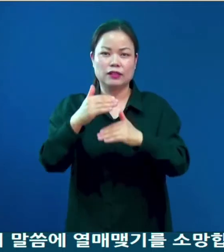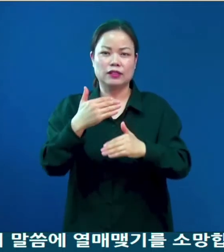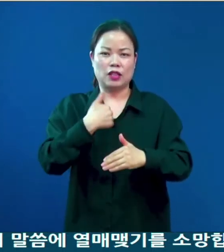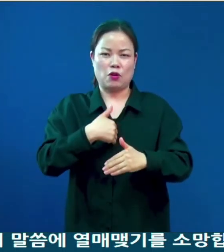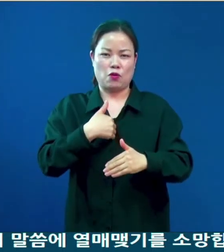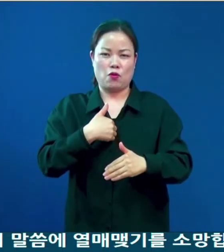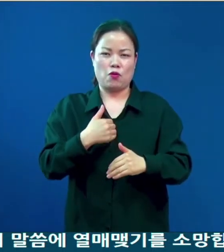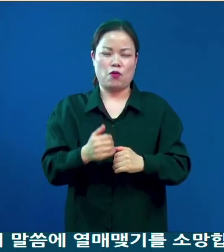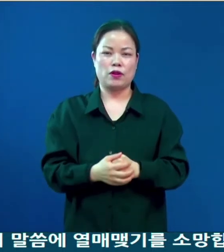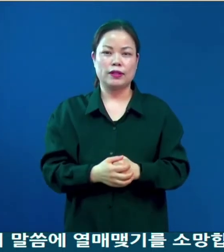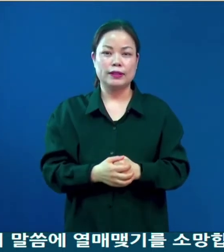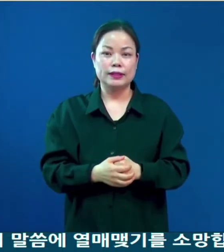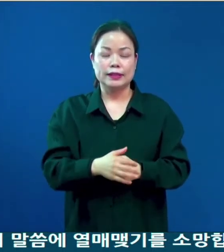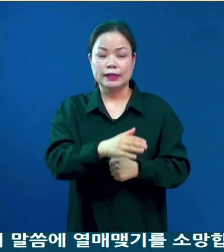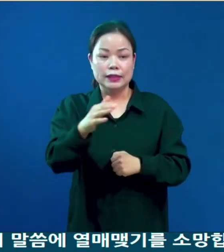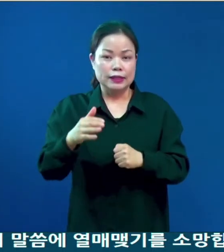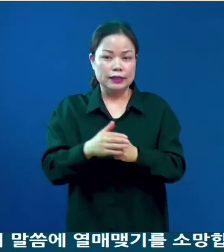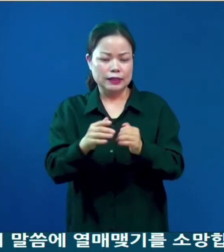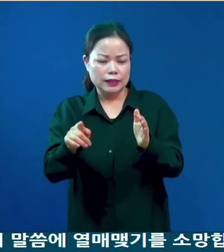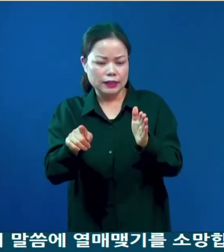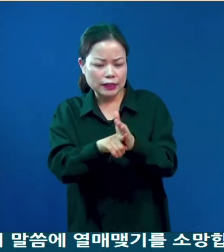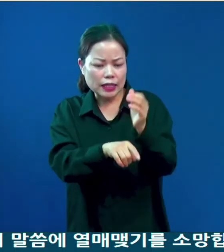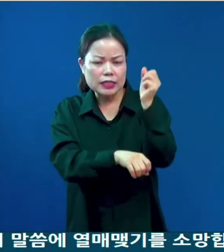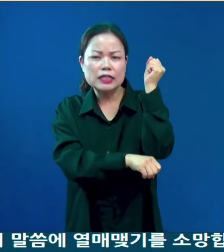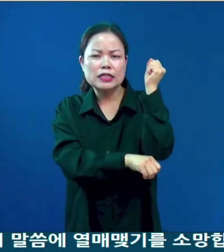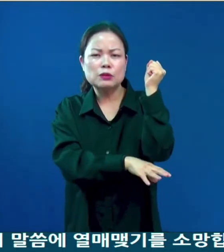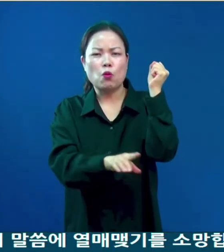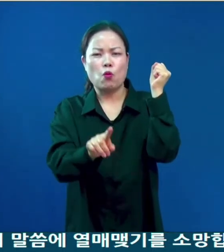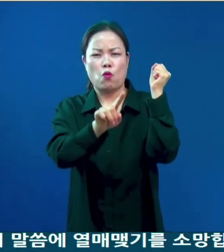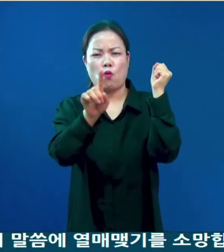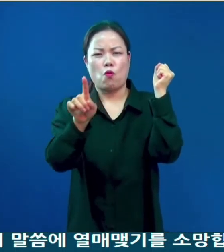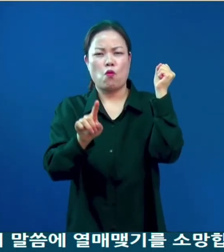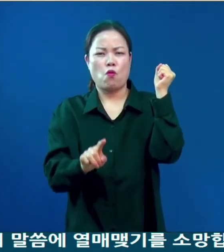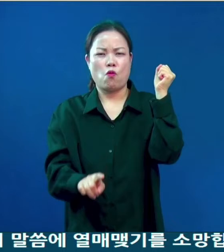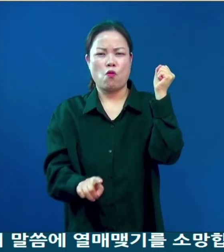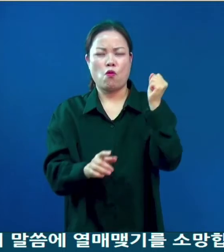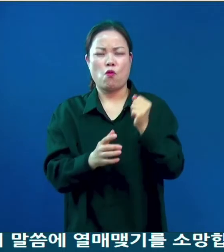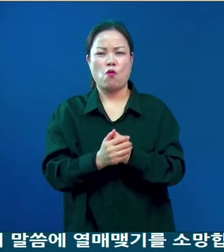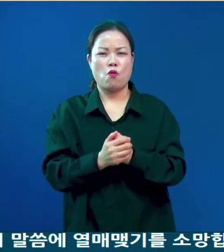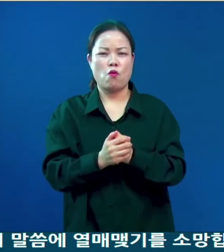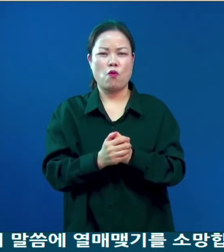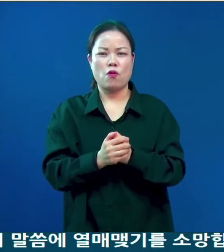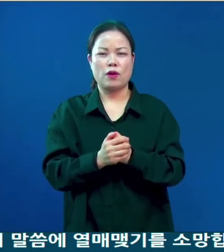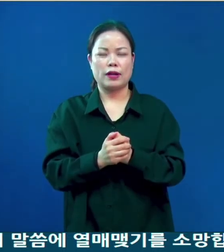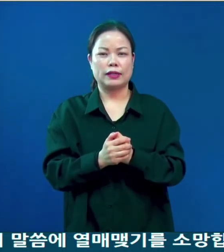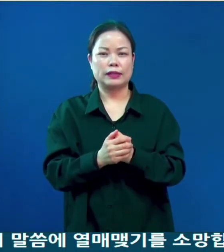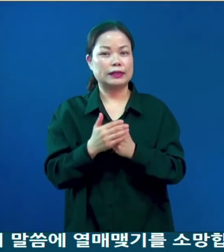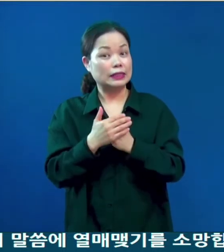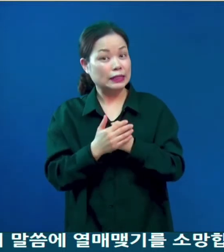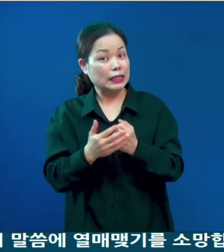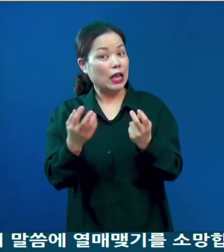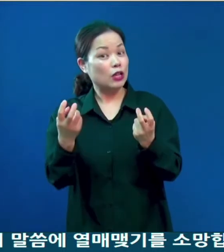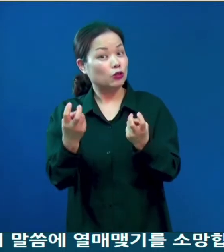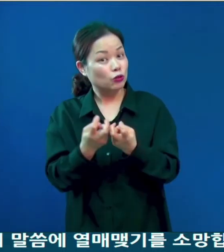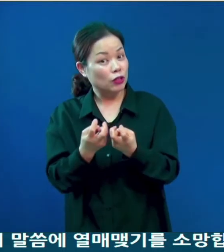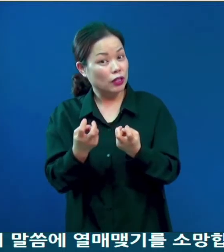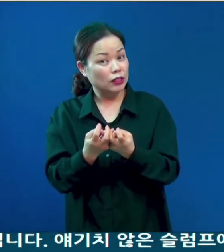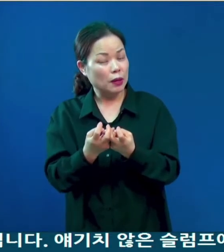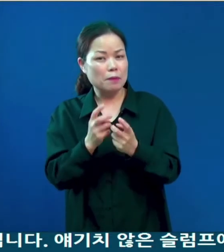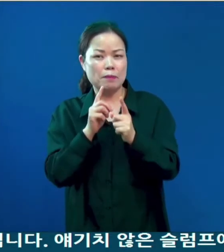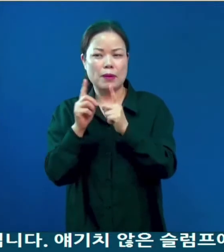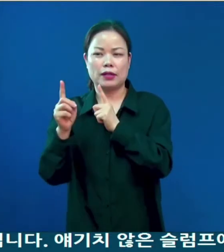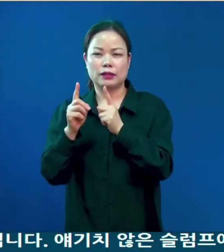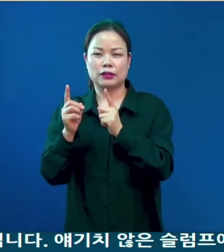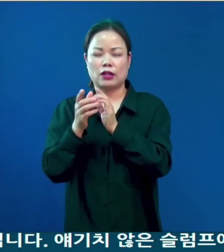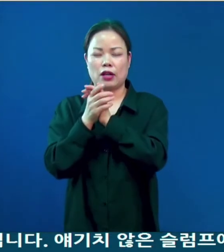텐데, 자, 그렇다면 신앙생활에 있어서 기본기는 뭘까요? 기본기, 은혜의 수단이라고 말하는